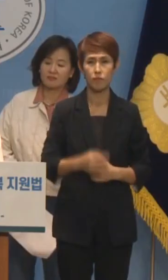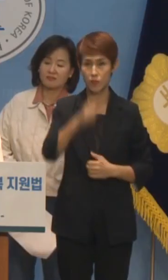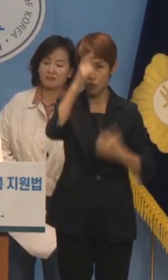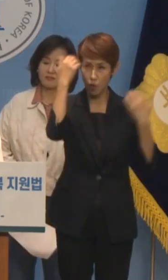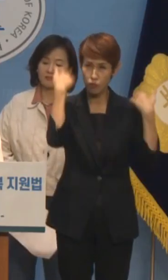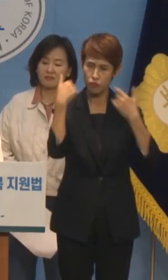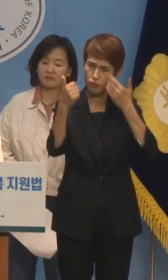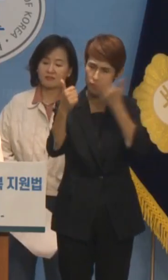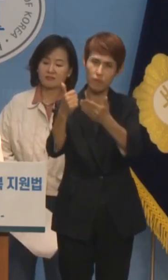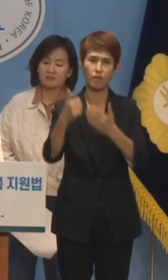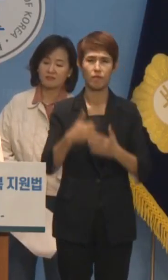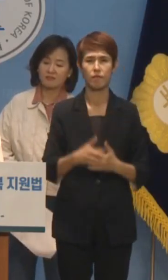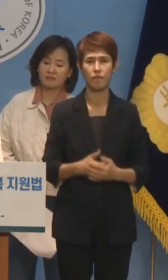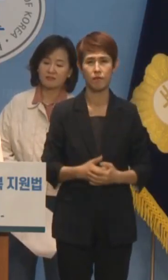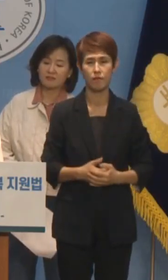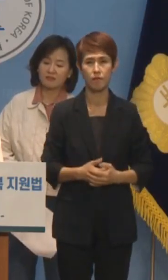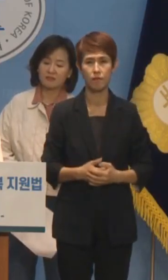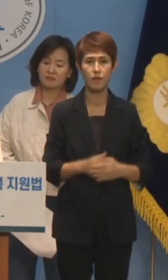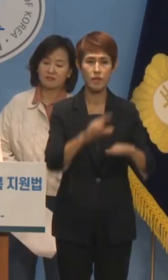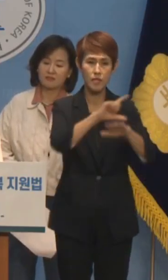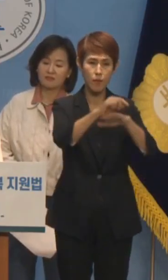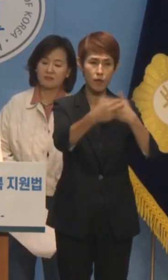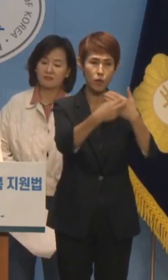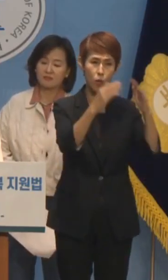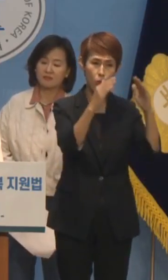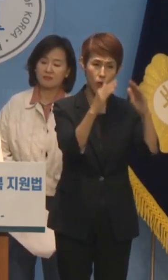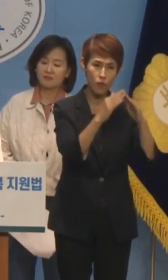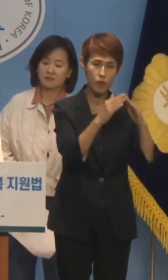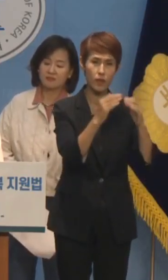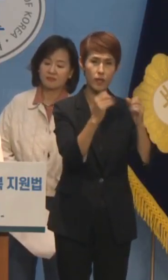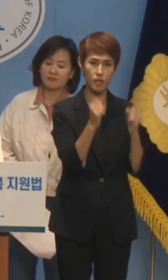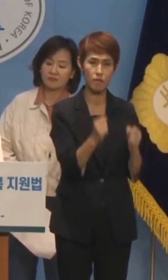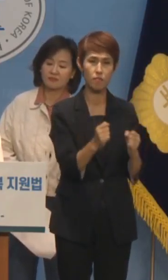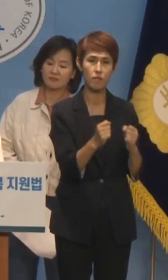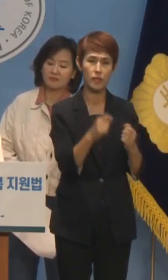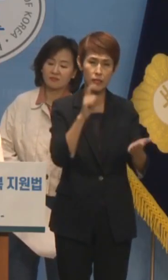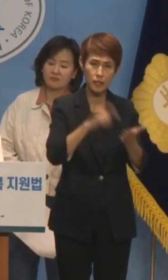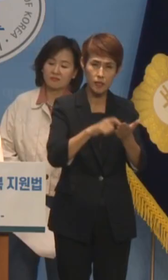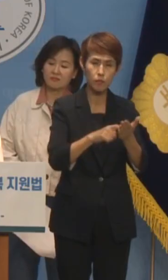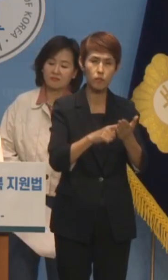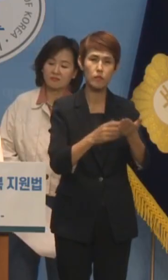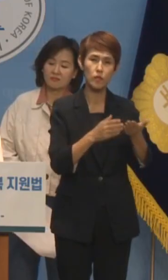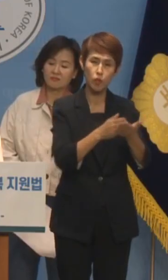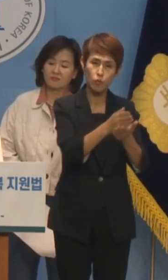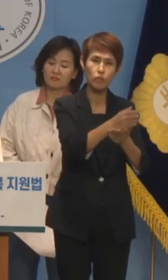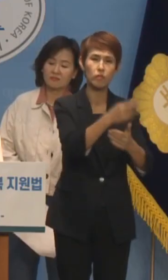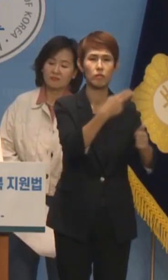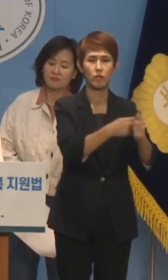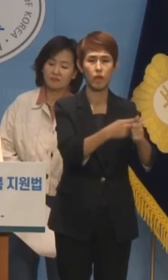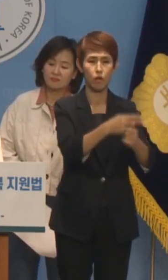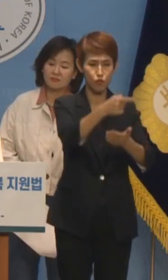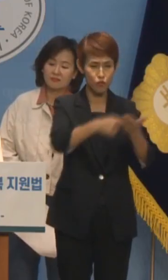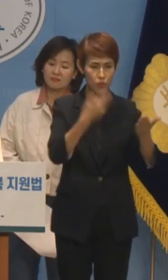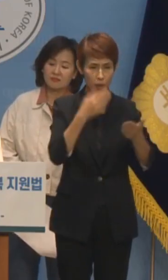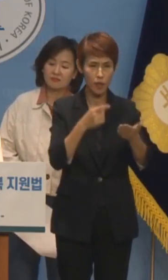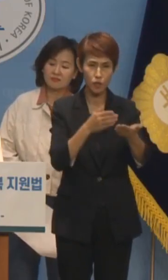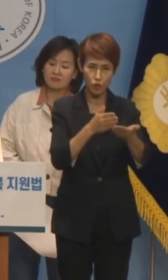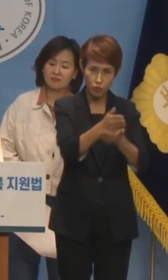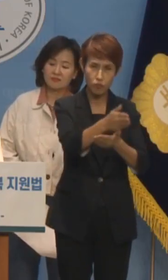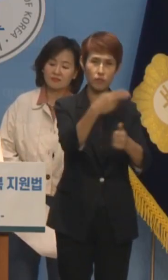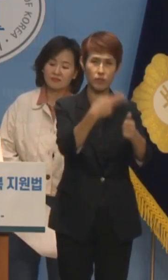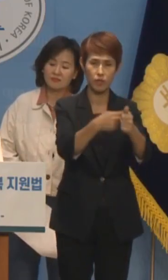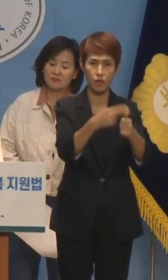묻고 싶습니다. 지방의료원에 근무하는 응급의학과 전문의, 수술할 수 있는 전문의,